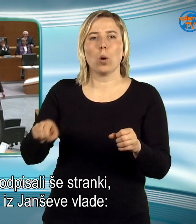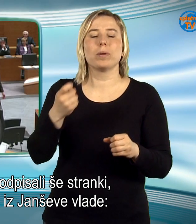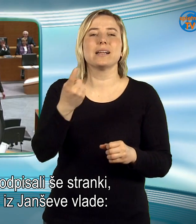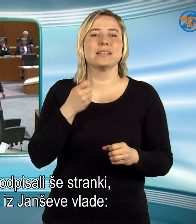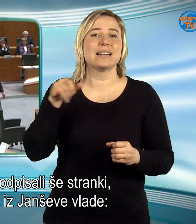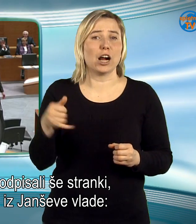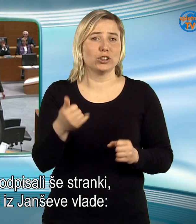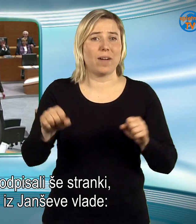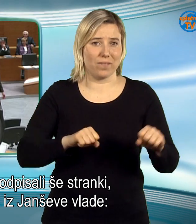Janševe vlade: